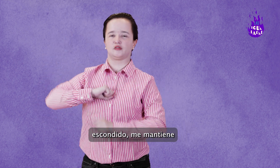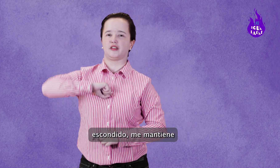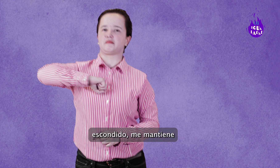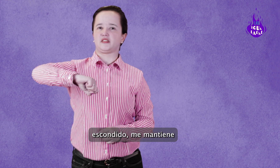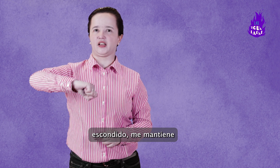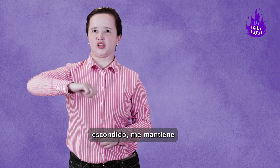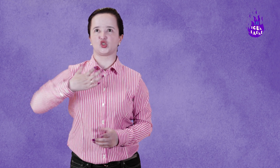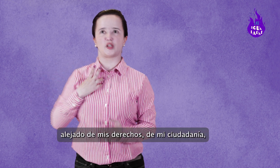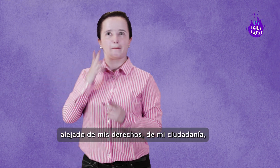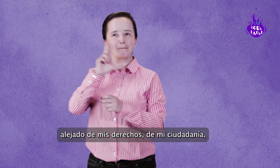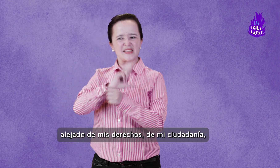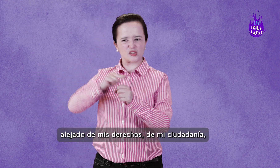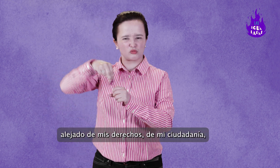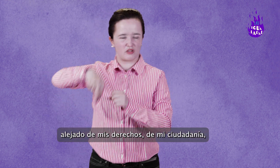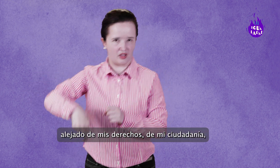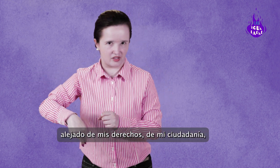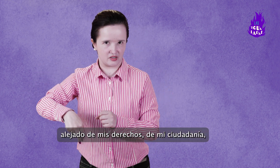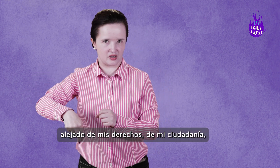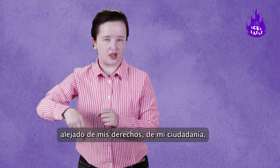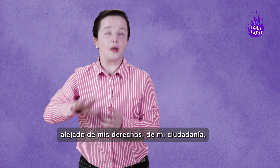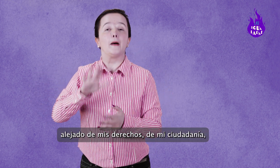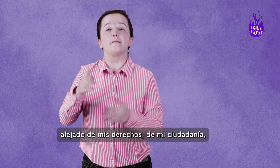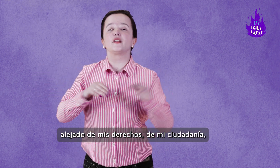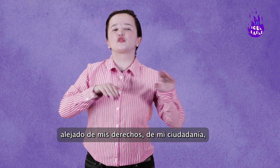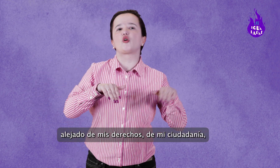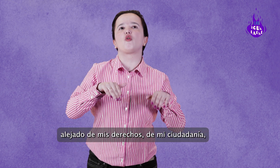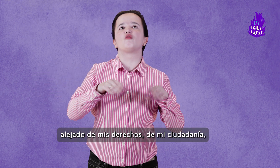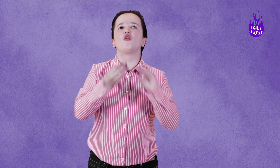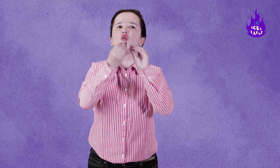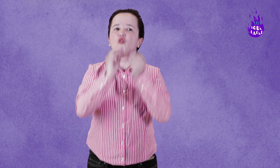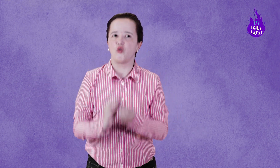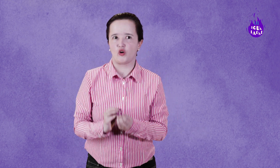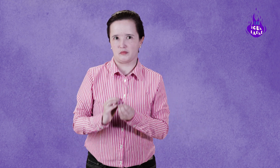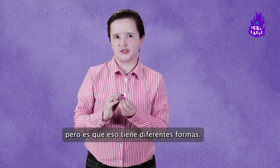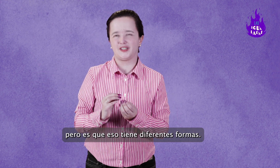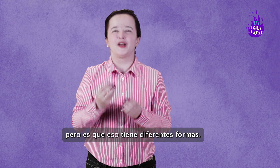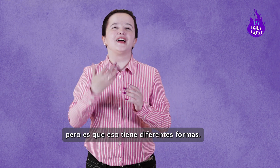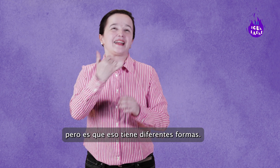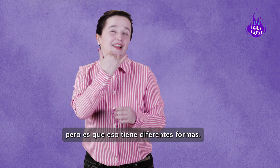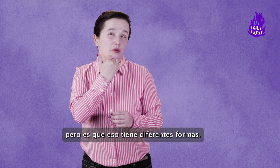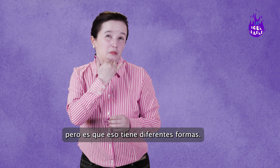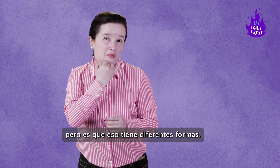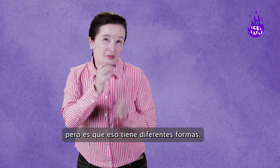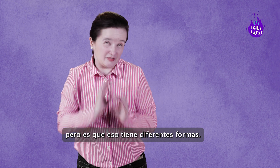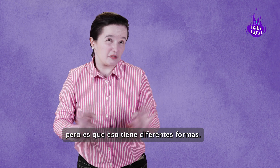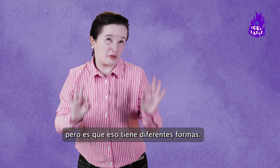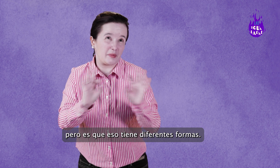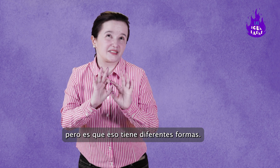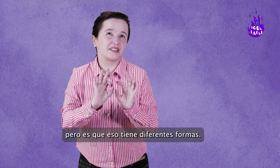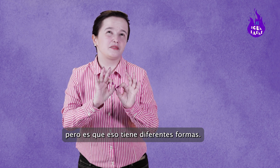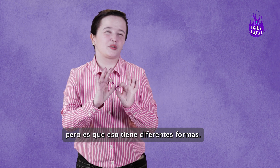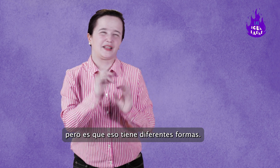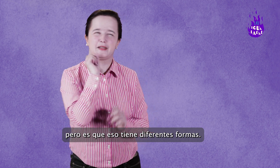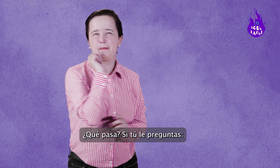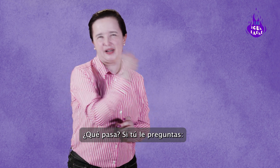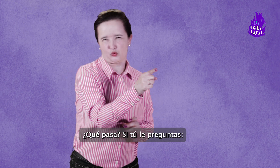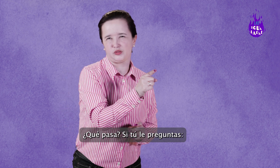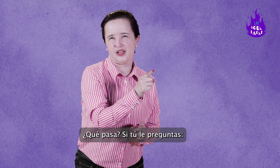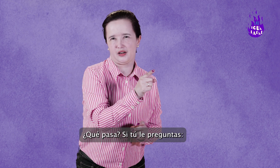mantiene alejado de mis derechos, de mi ciudadanía. Pero eso tiene diferentes formas. Pero, ¿qué pasa?